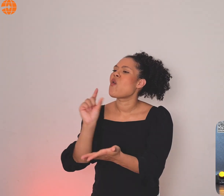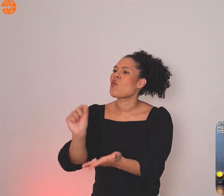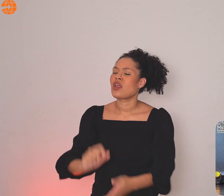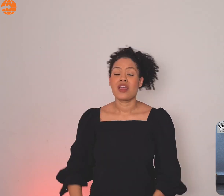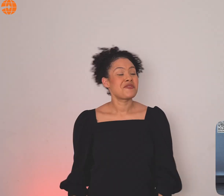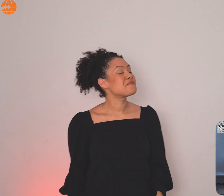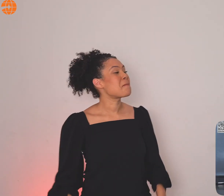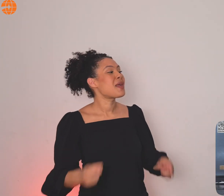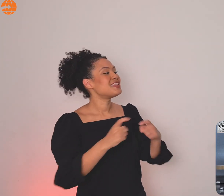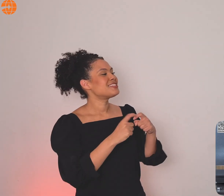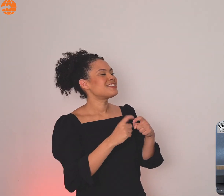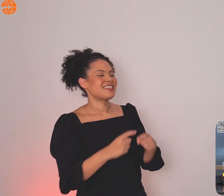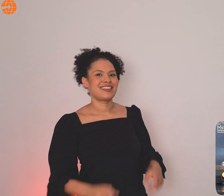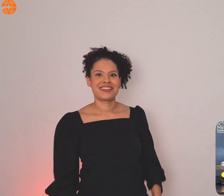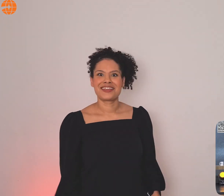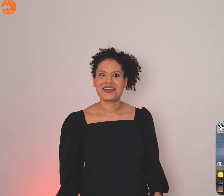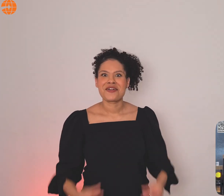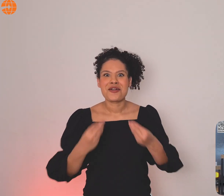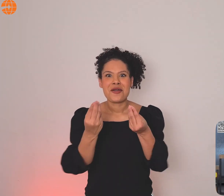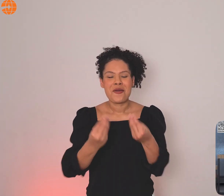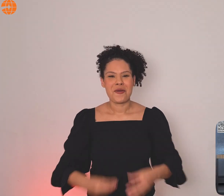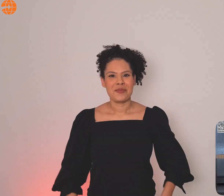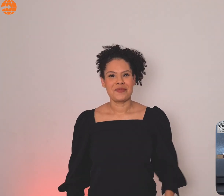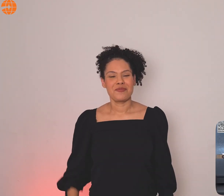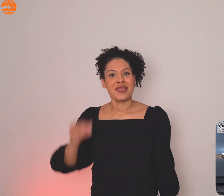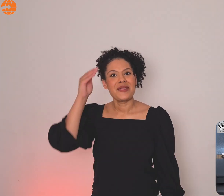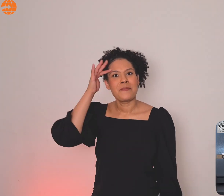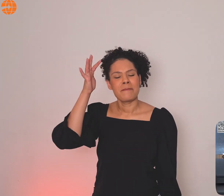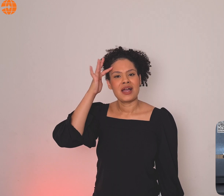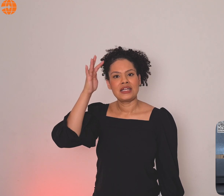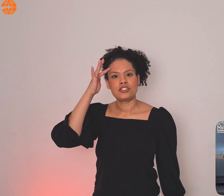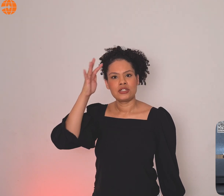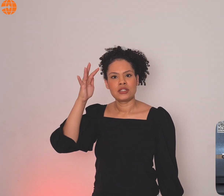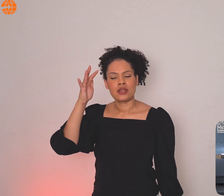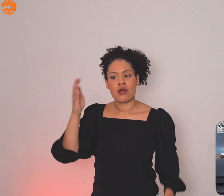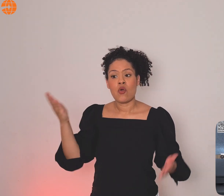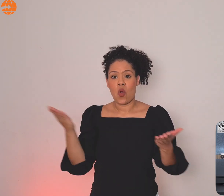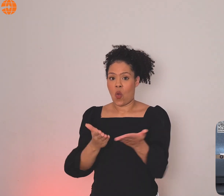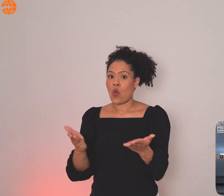que estavam lá se prostituindo, nenhuma delas mais está vivendo isso?